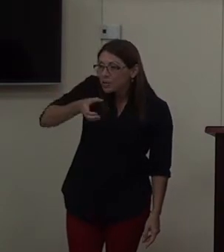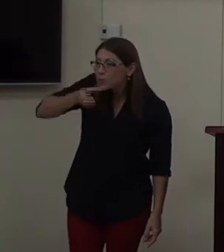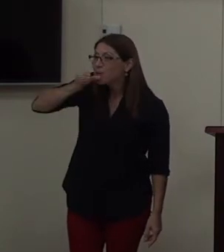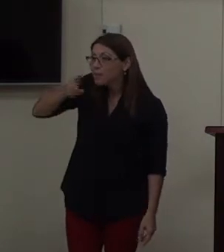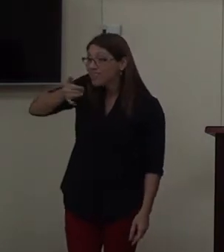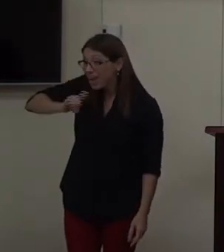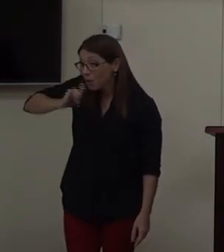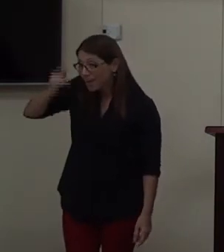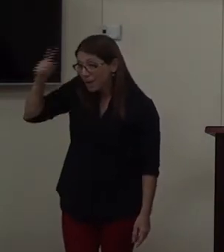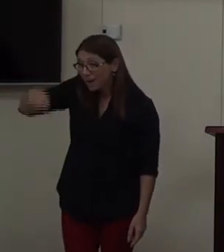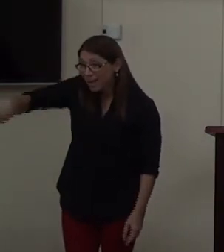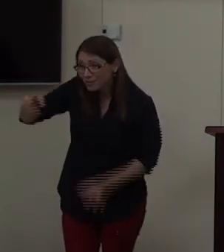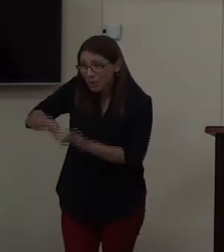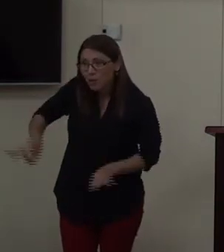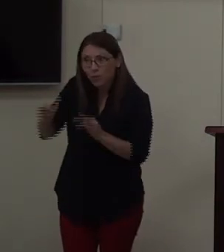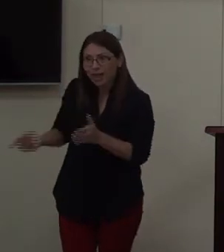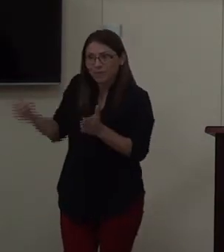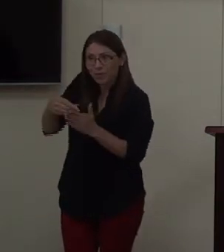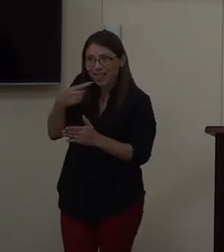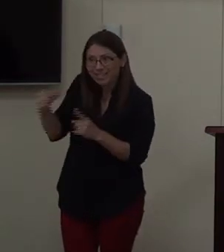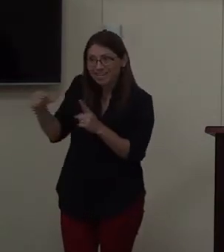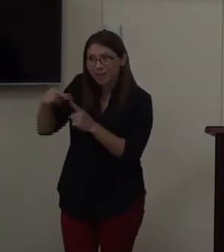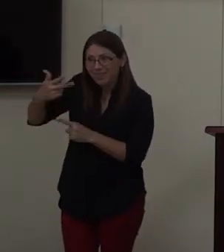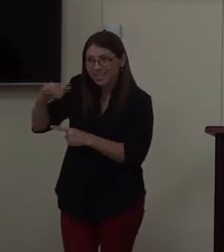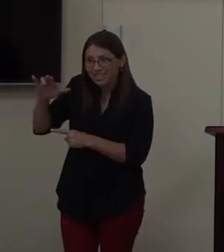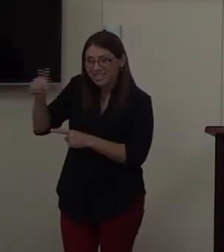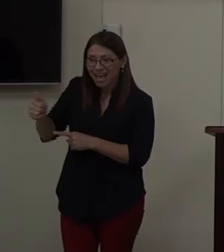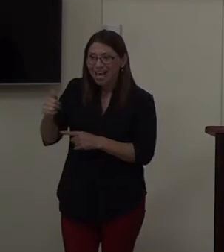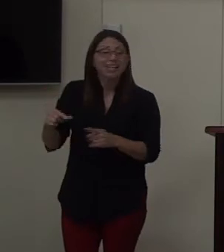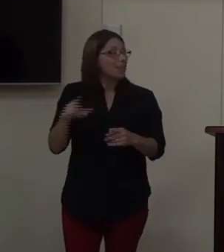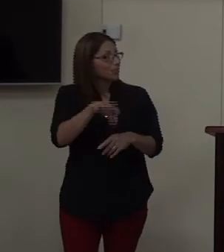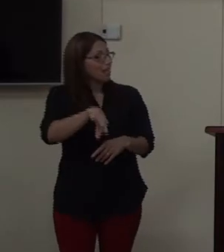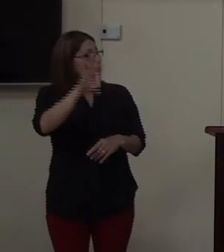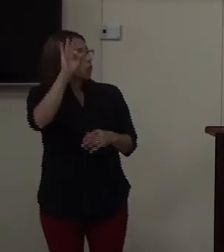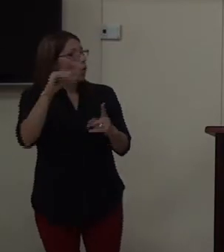era muy importante volver a decir esa palabra en la lengua, se encontró con la palabra osho.